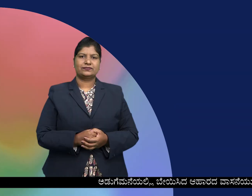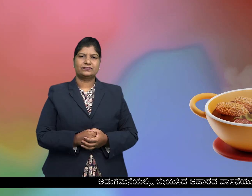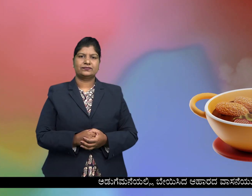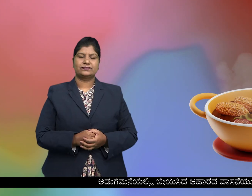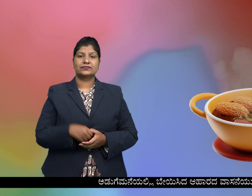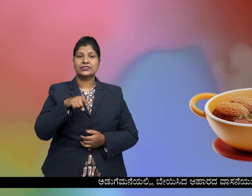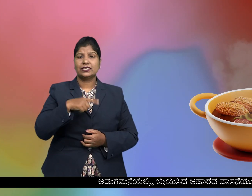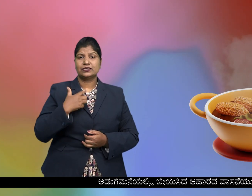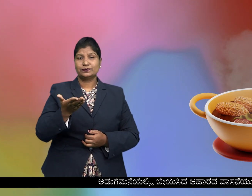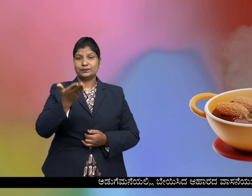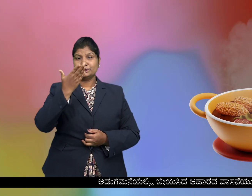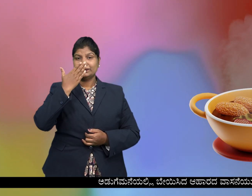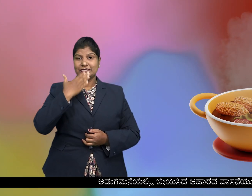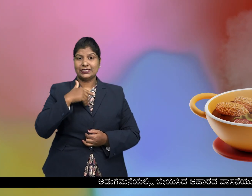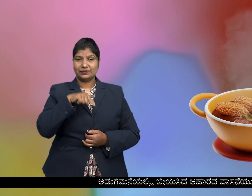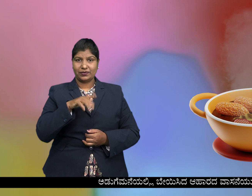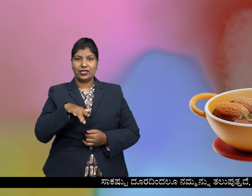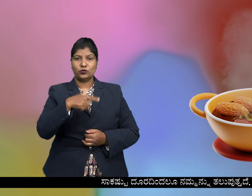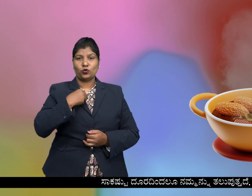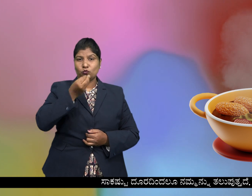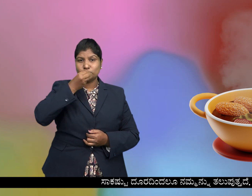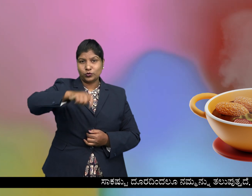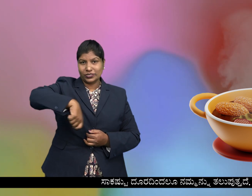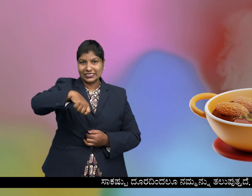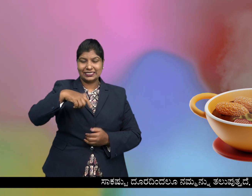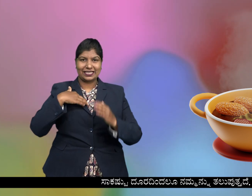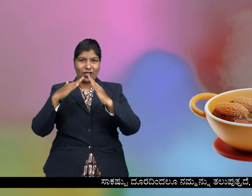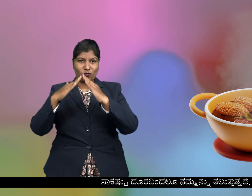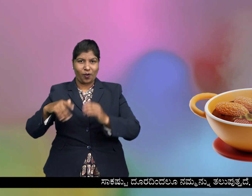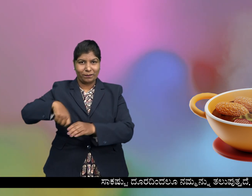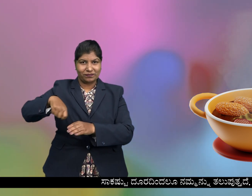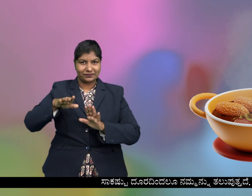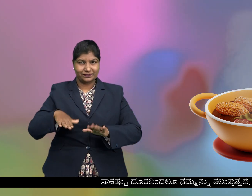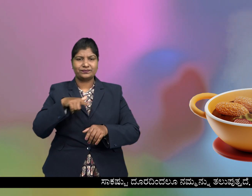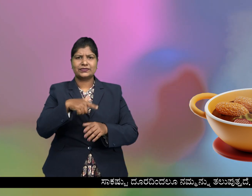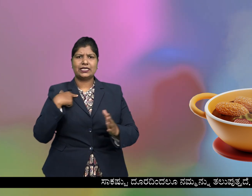ಅಡುಗೆ ಮನೆಯಲ್ಲಿ ಬೇಯಿಸಿದ ಆಹಾರದ ವಾಸನೆಯು ಸಾಕಷ್ಟು ದೂರದಿಂದಲೂ ನಮ್ಮನ್ನ ತಲುಪುತ್ತೆ.